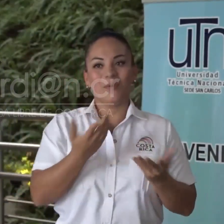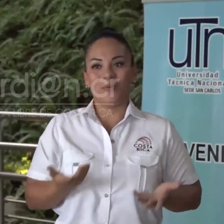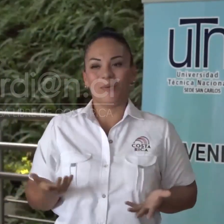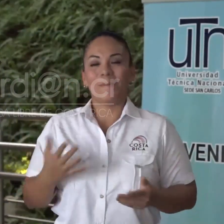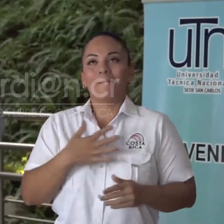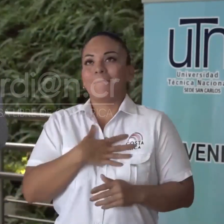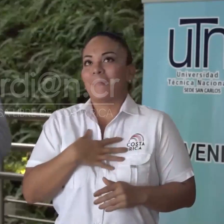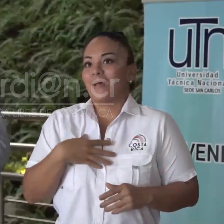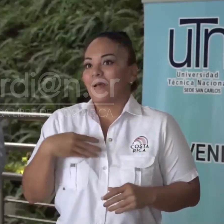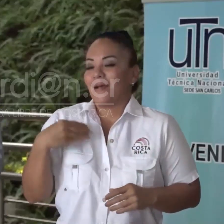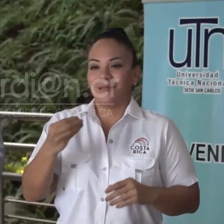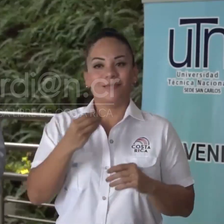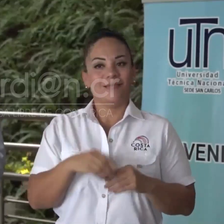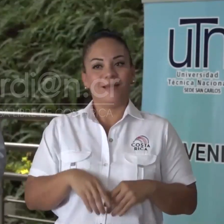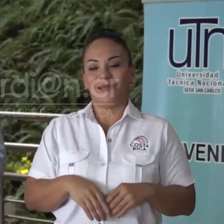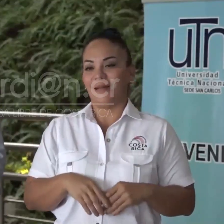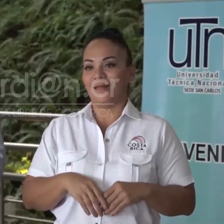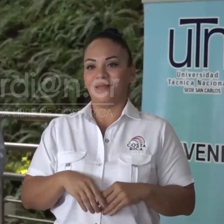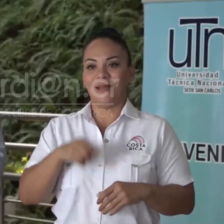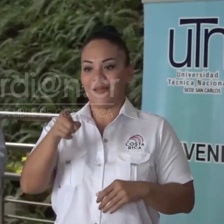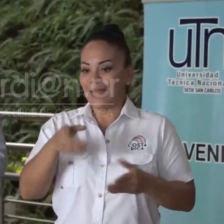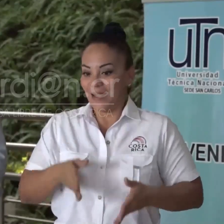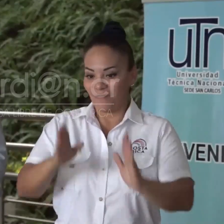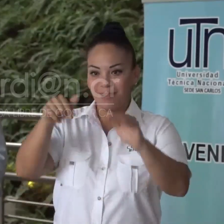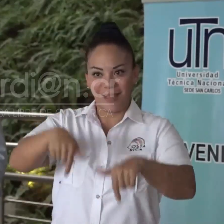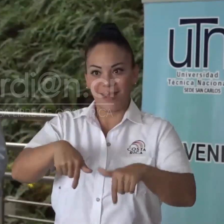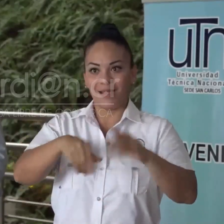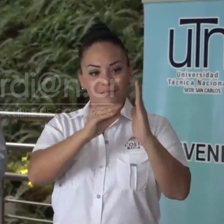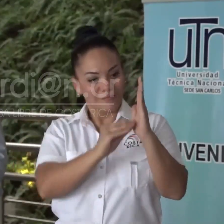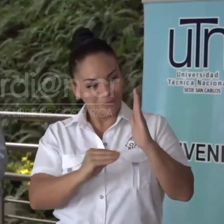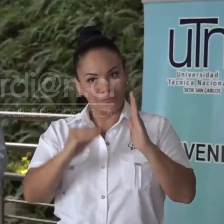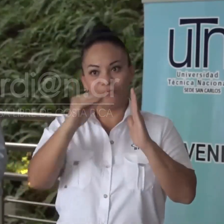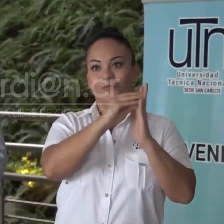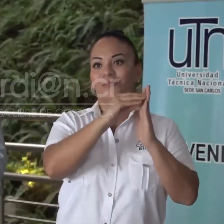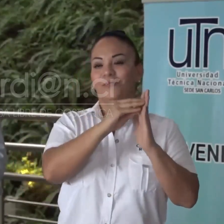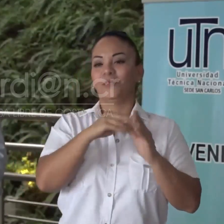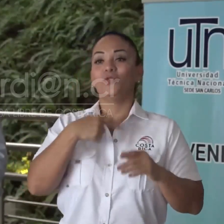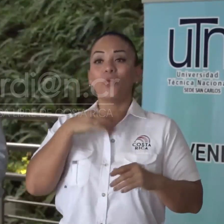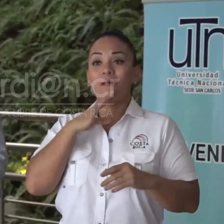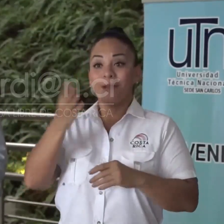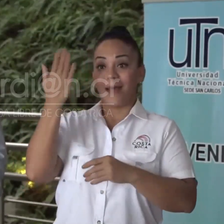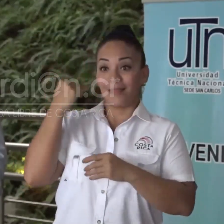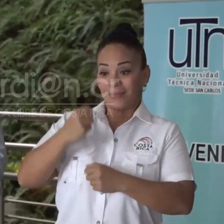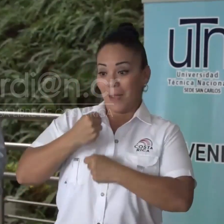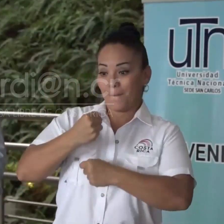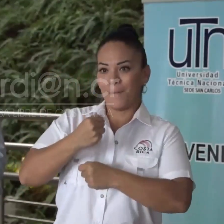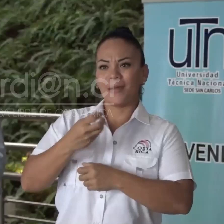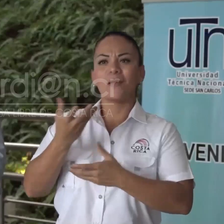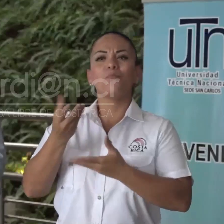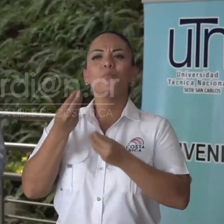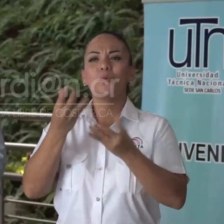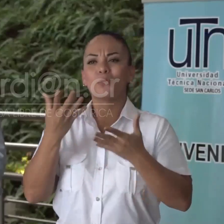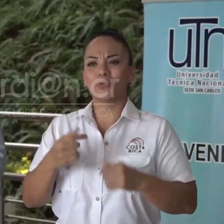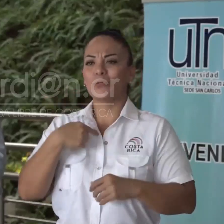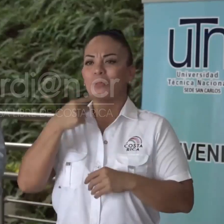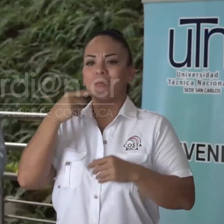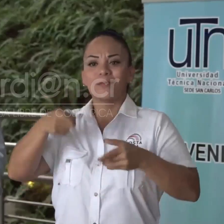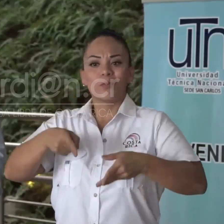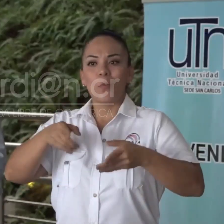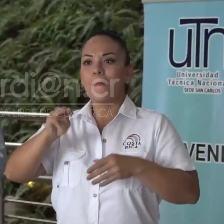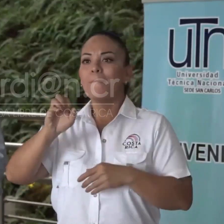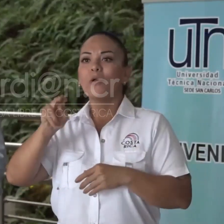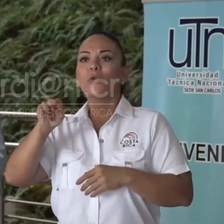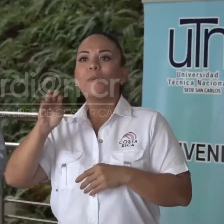Me fascinaría. Esta carretera, yo hablé muchísimo en la campaña y dije que era un monumento